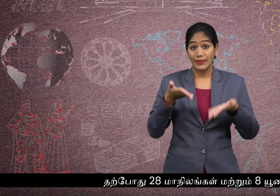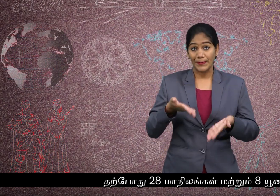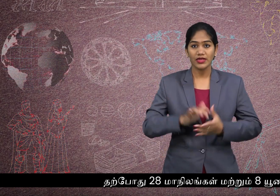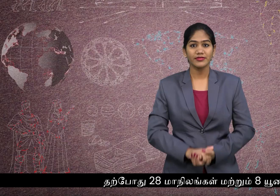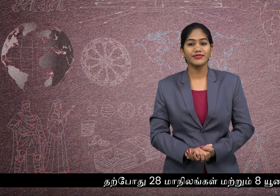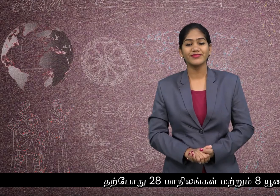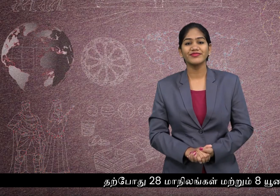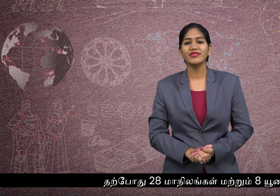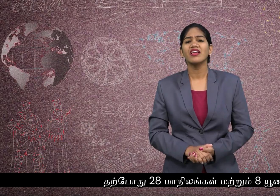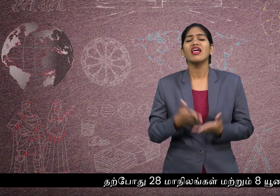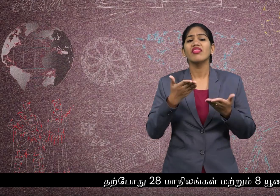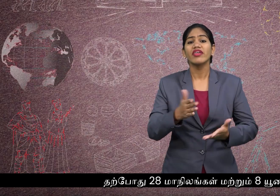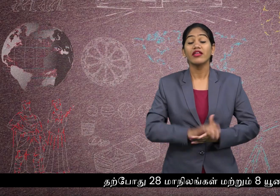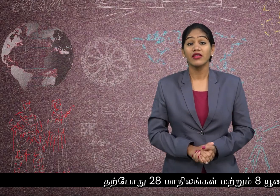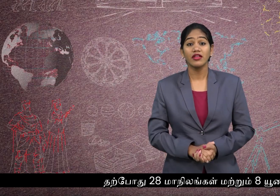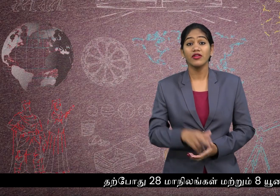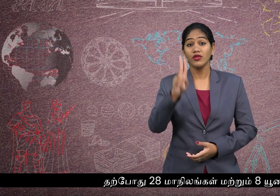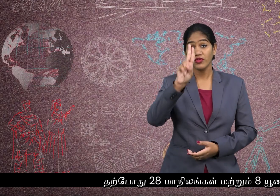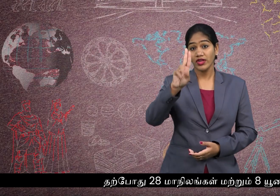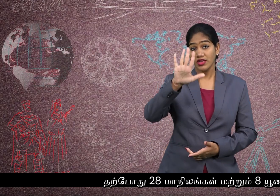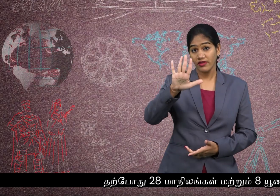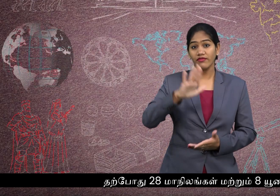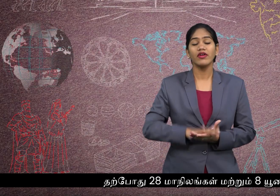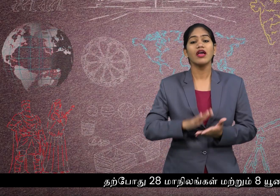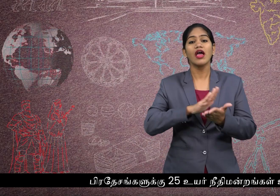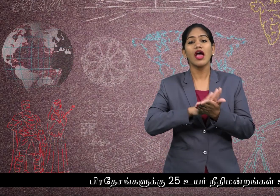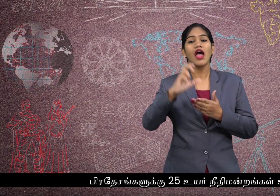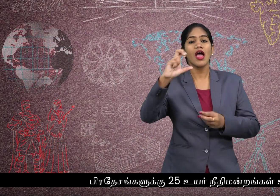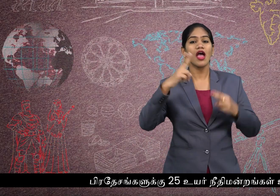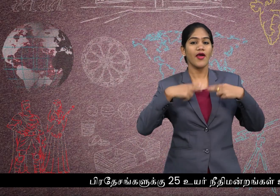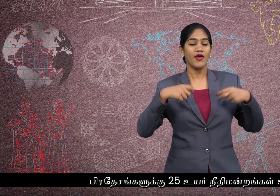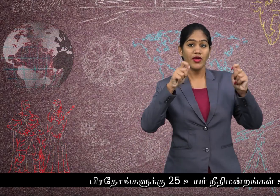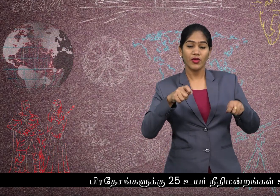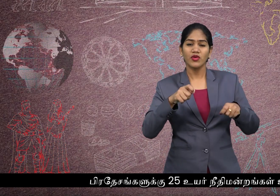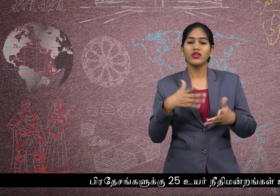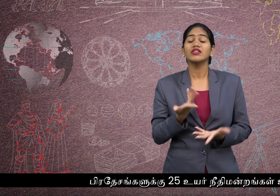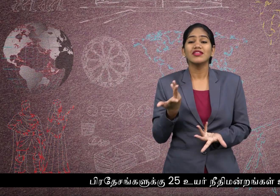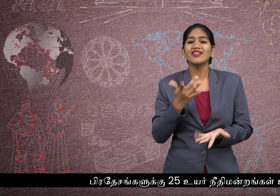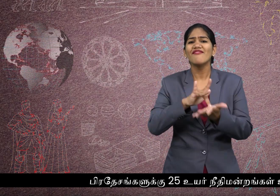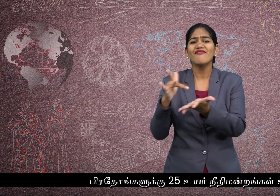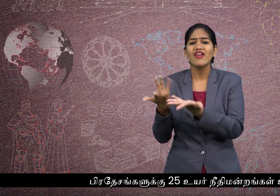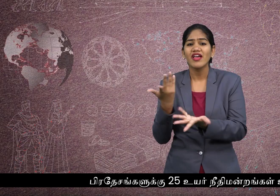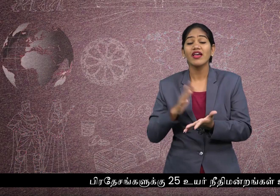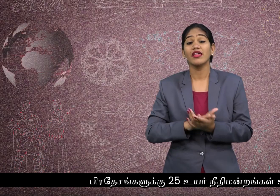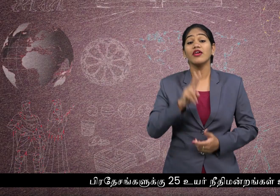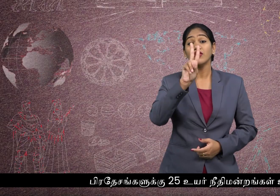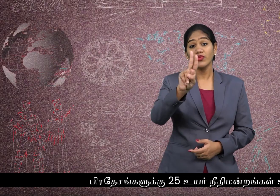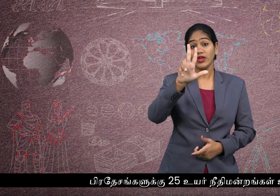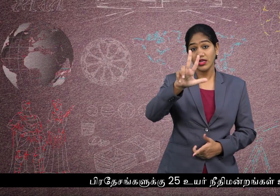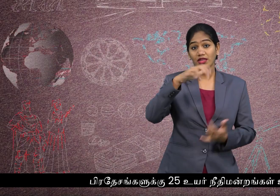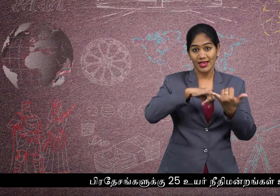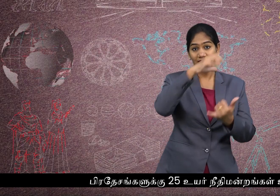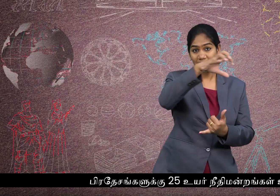தற்போது 28 மாநிலங்கள் மற்றும் 8 யூனியன் பிரதேசங்களுக்கு 25